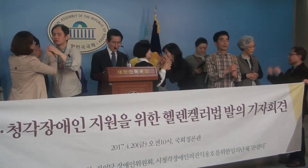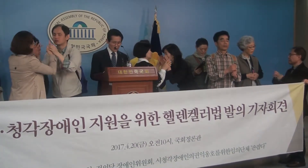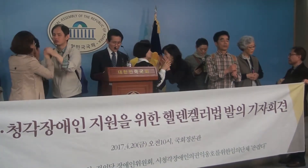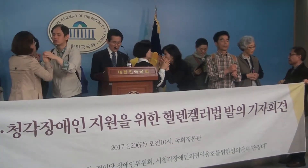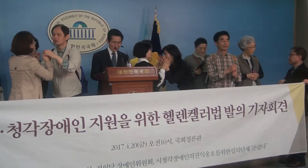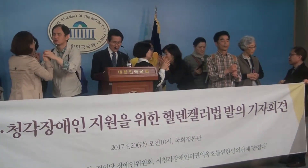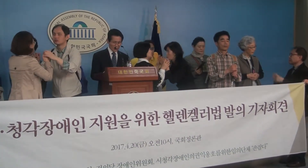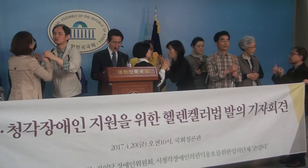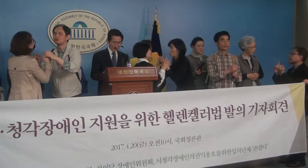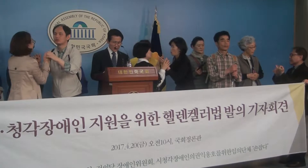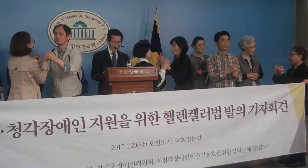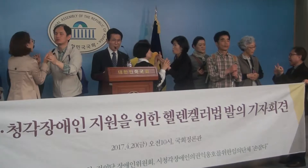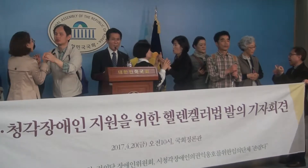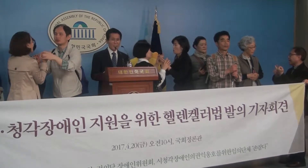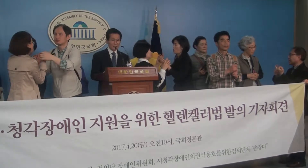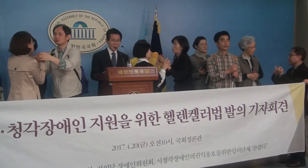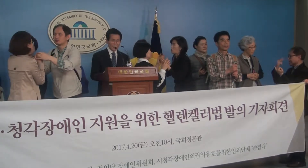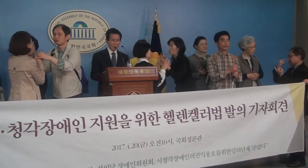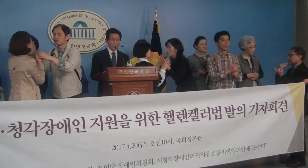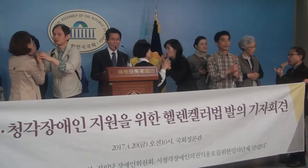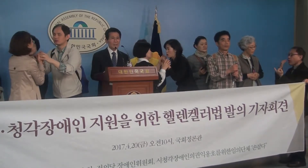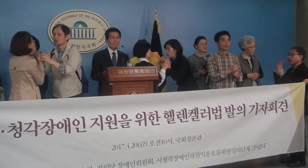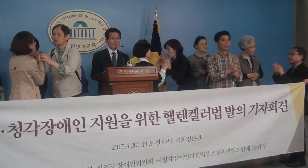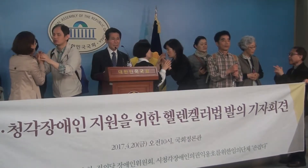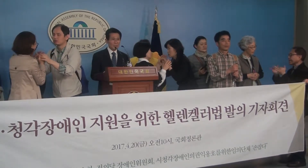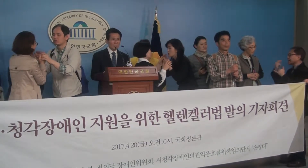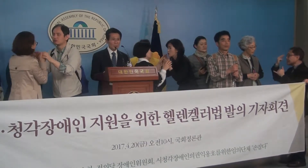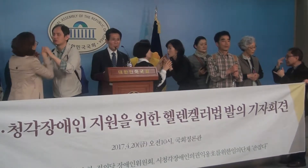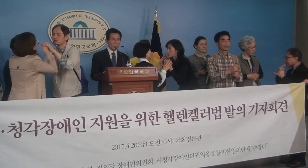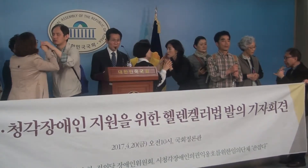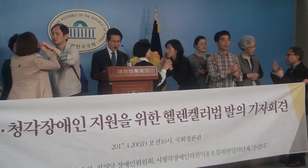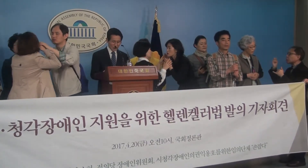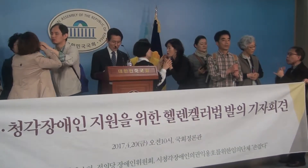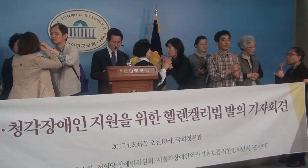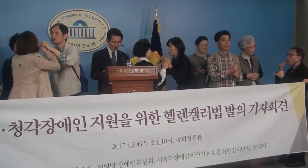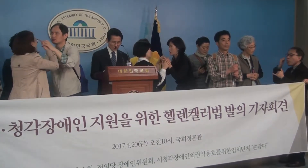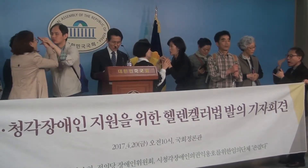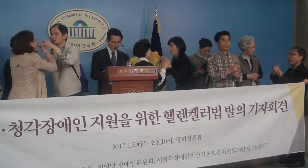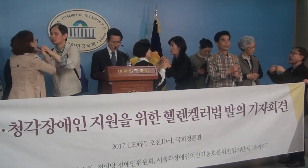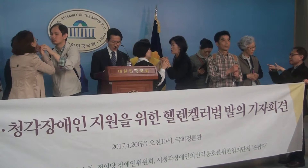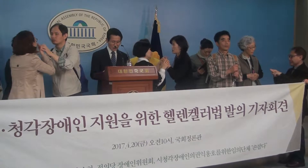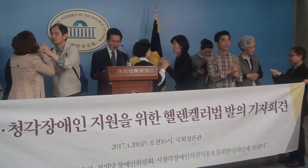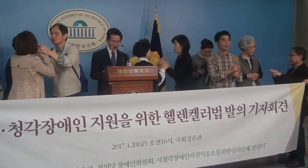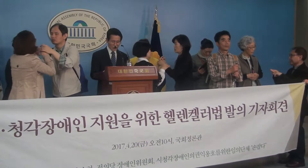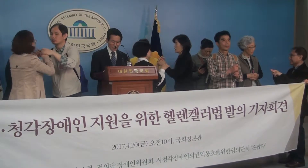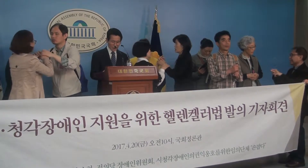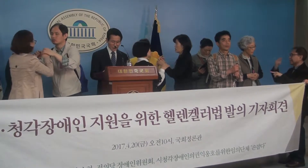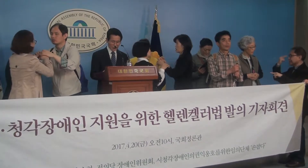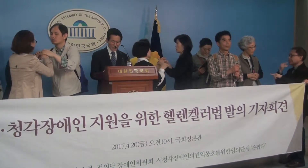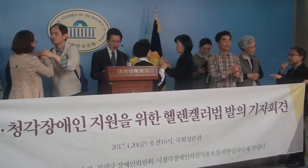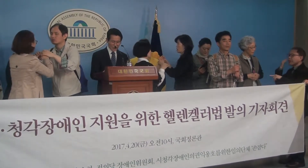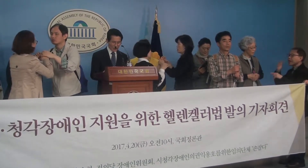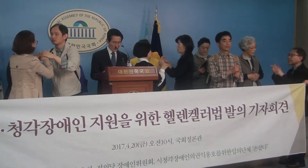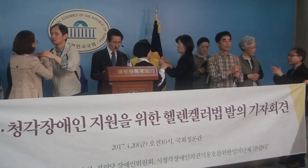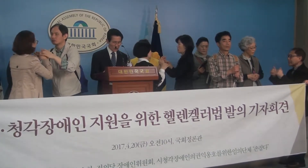헬런 켈러는 시청각 장애인입니다. 시각 장애인이고 청각 장애인이란 맞습니다. 시청각